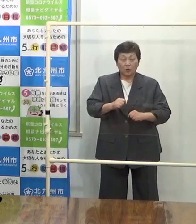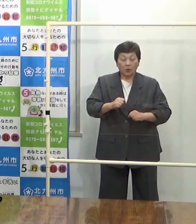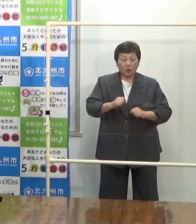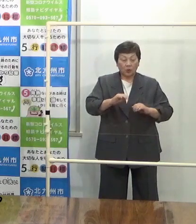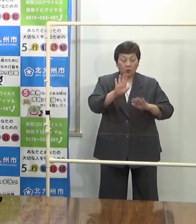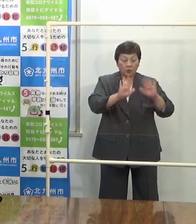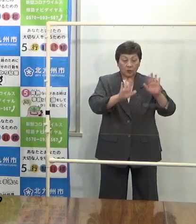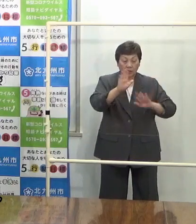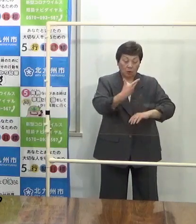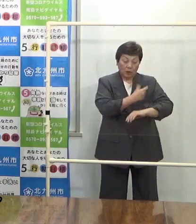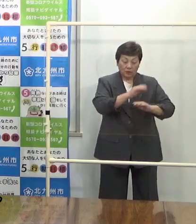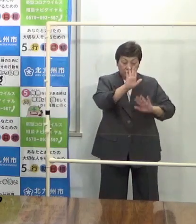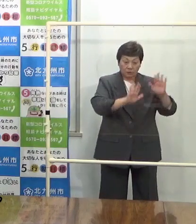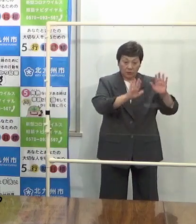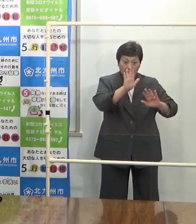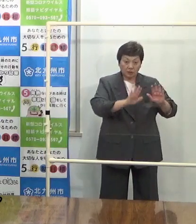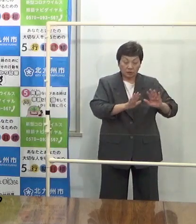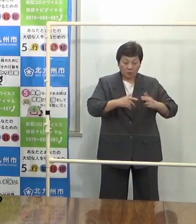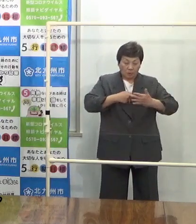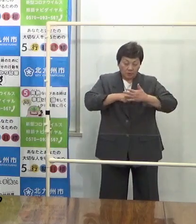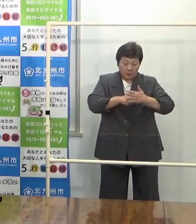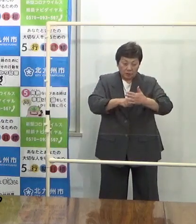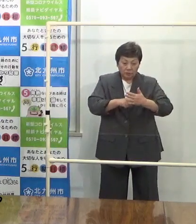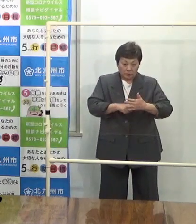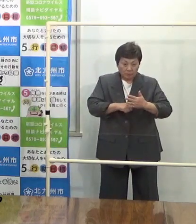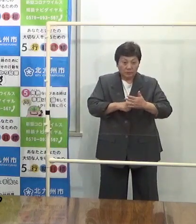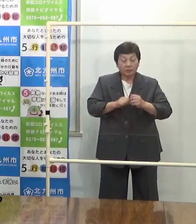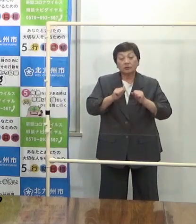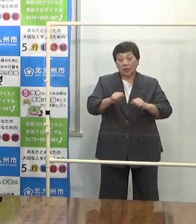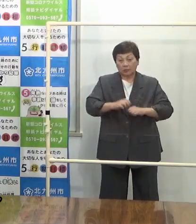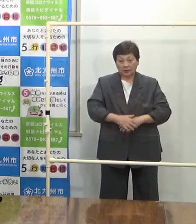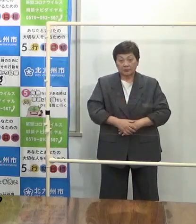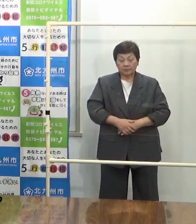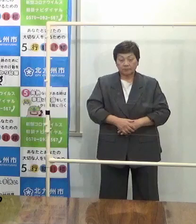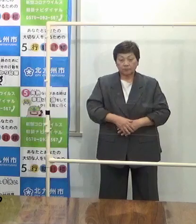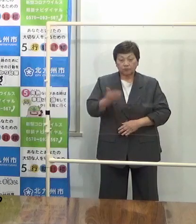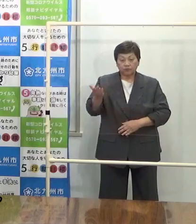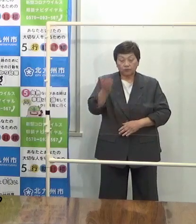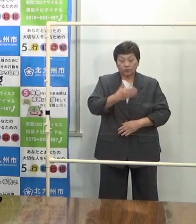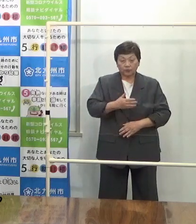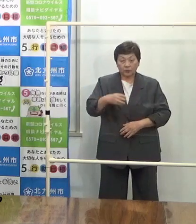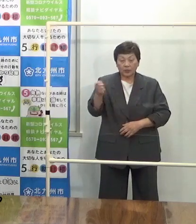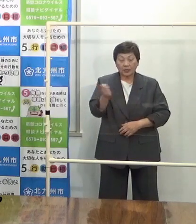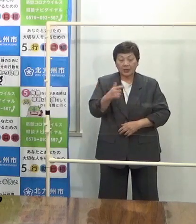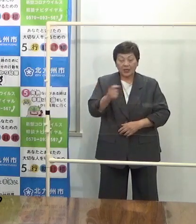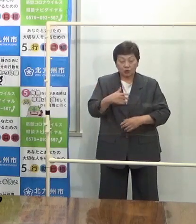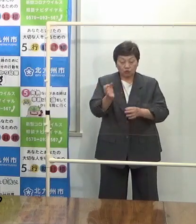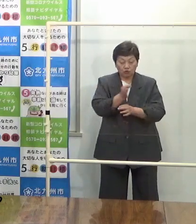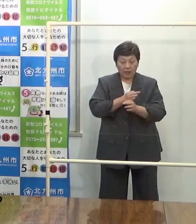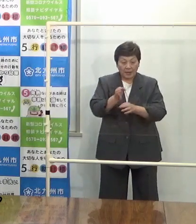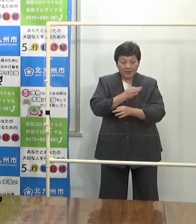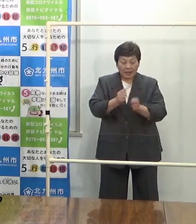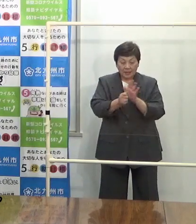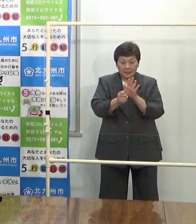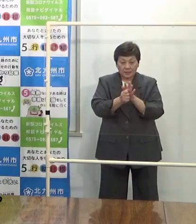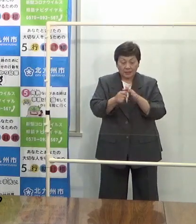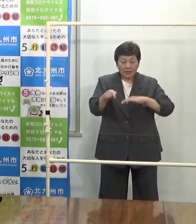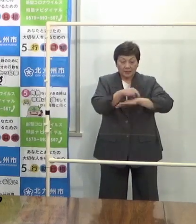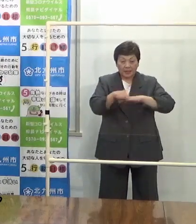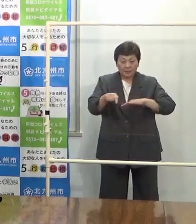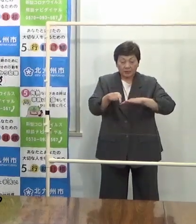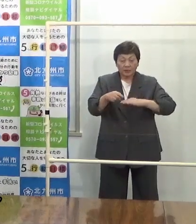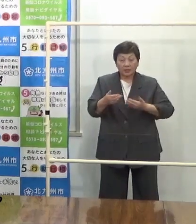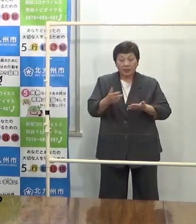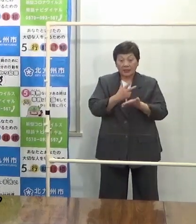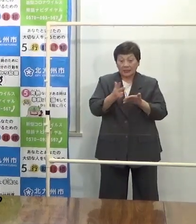制整備に全力で努めてまいります。次に緊急経済支援策であります。資料を配